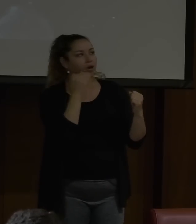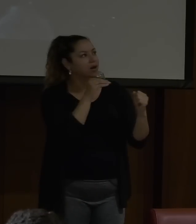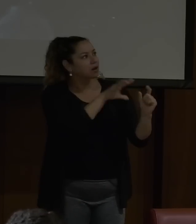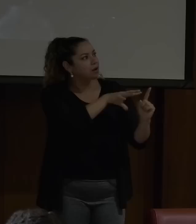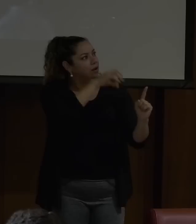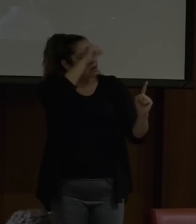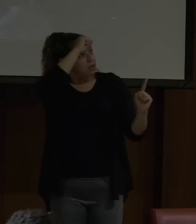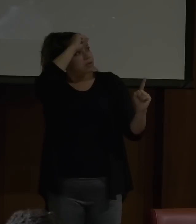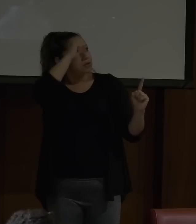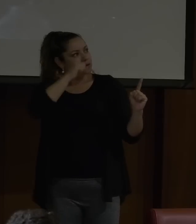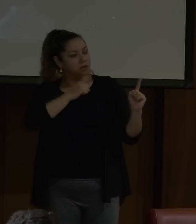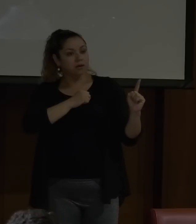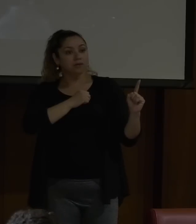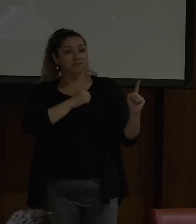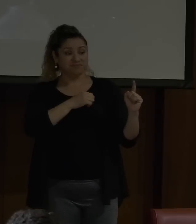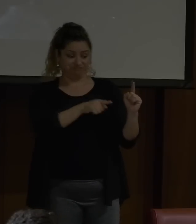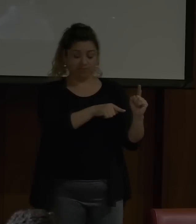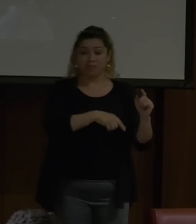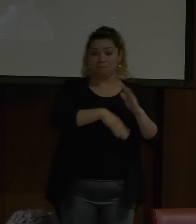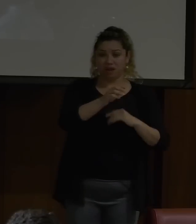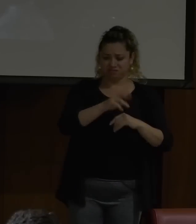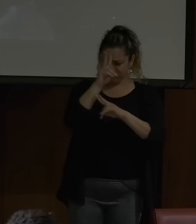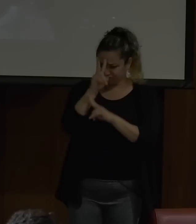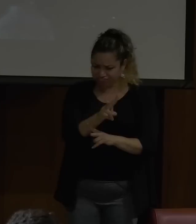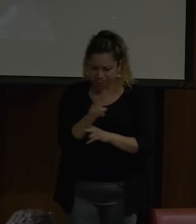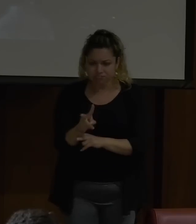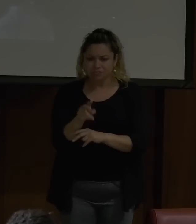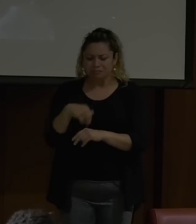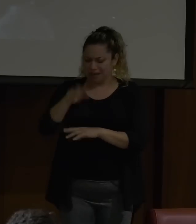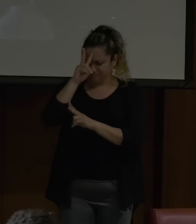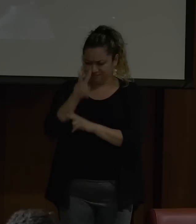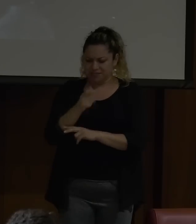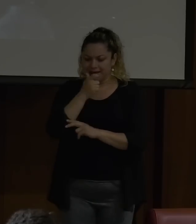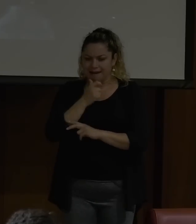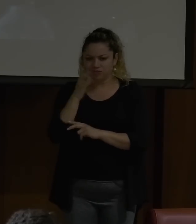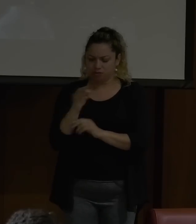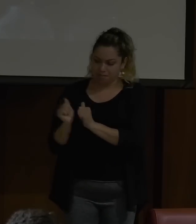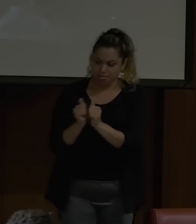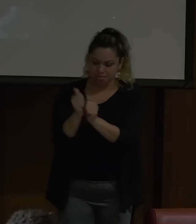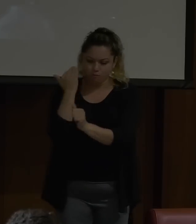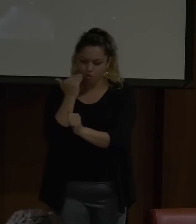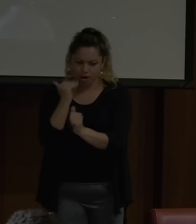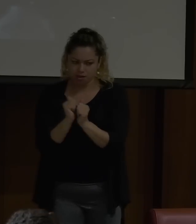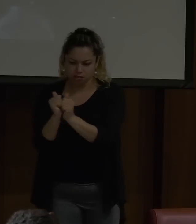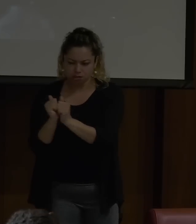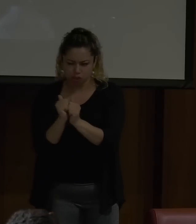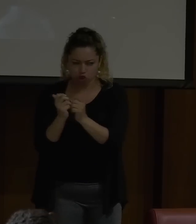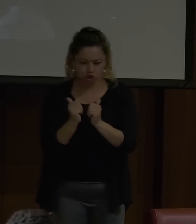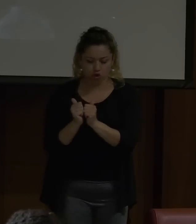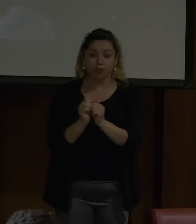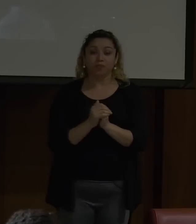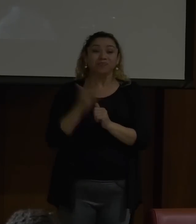ese entonces, el hombre era respetado en tanto la cuantía de las mujeres a su lado, y él no estaba dispuesto a dejarse echar vainas.